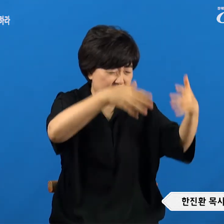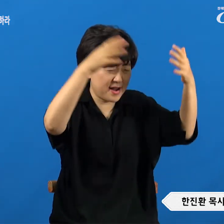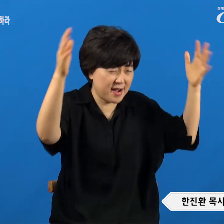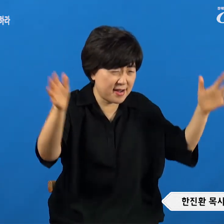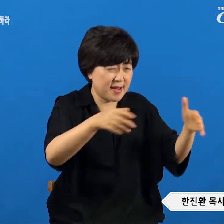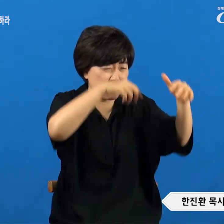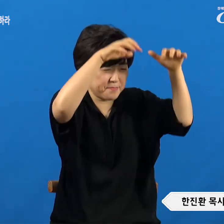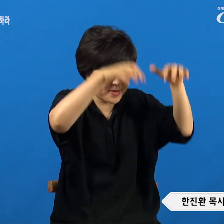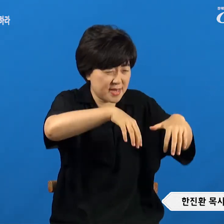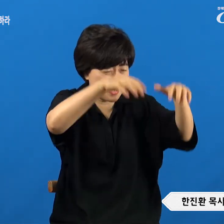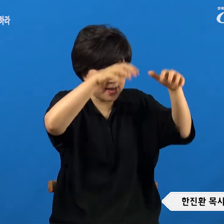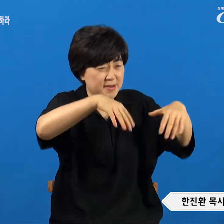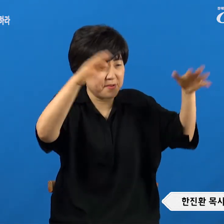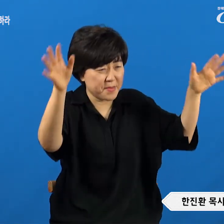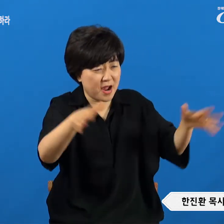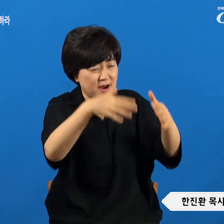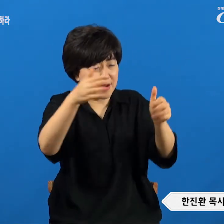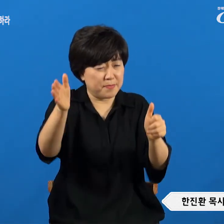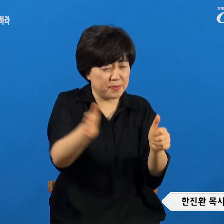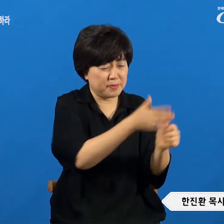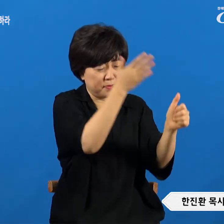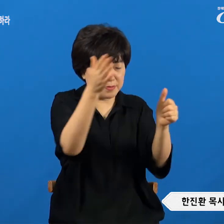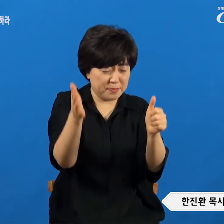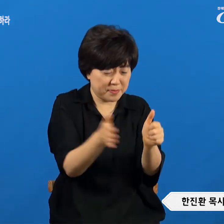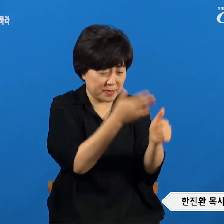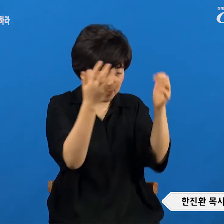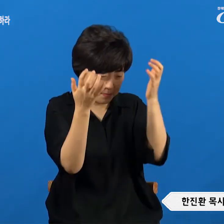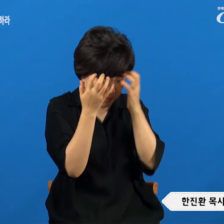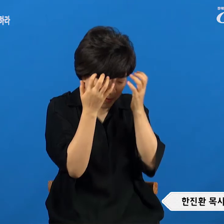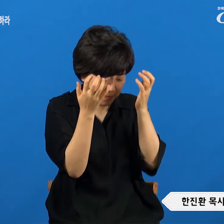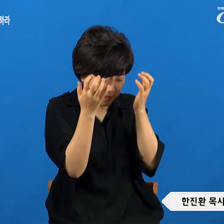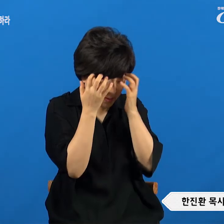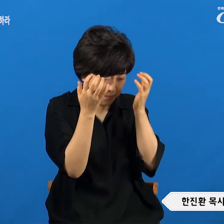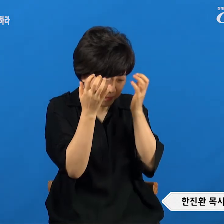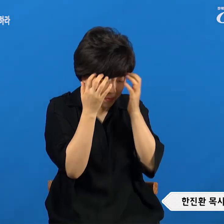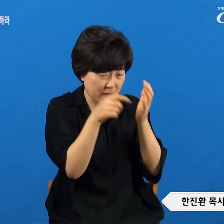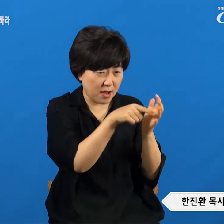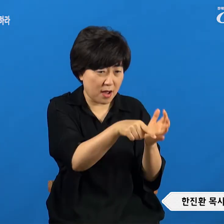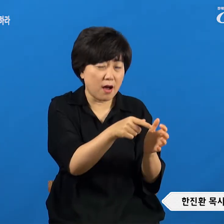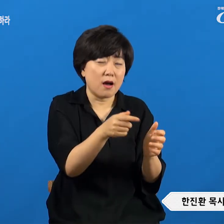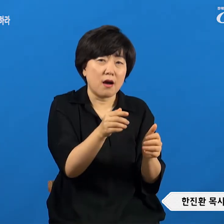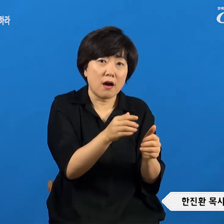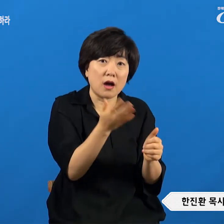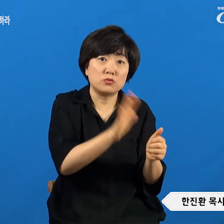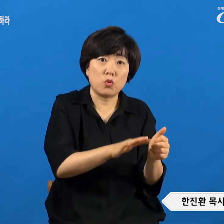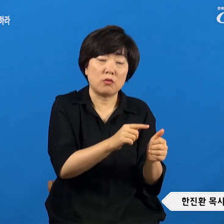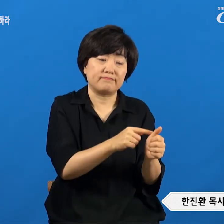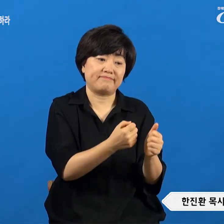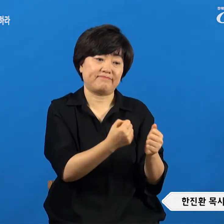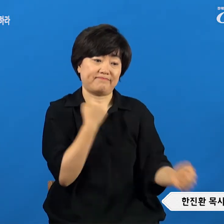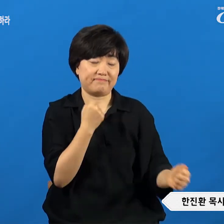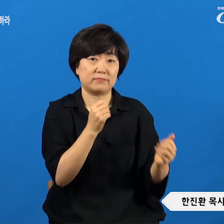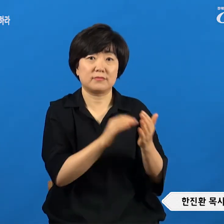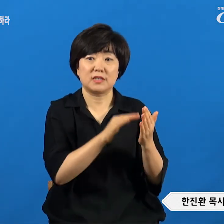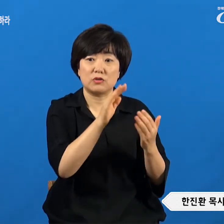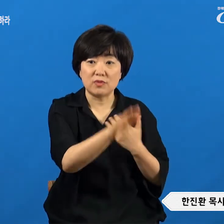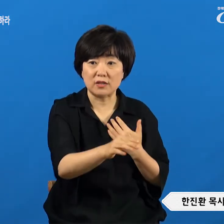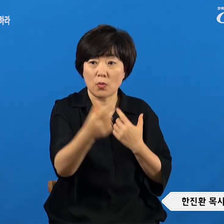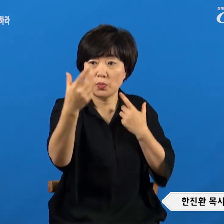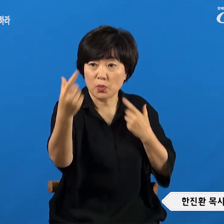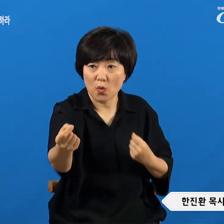그 고난을 통해서 하나님께서 다른 고난 받는 사람들을 위로하고 그 사람들을 세워주는